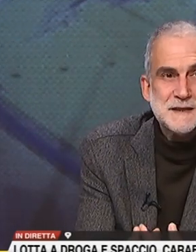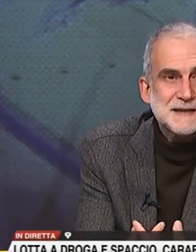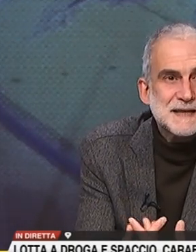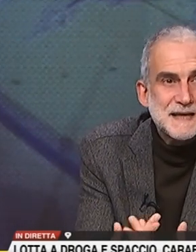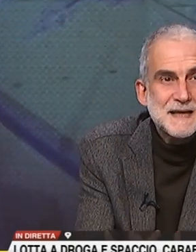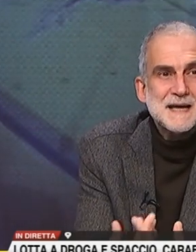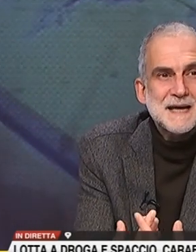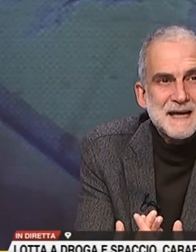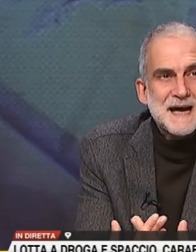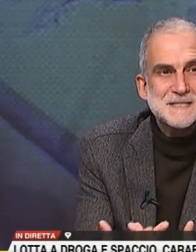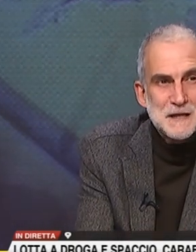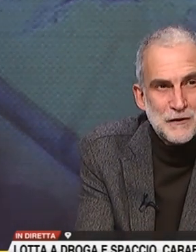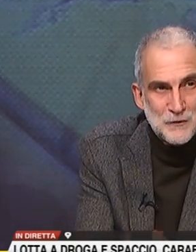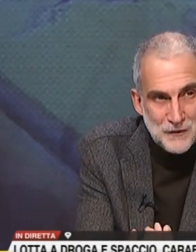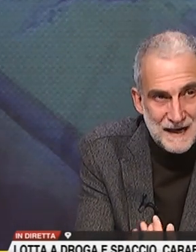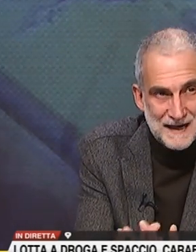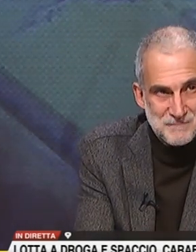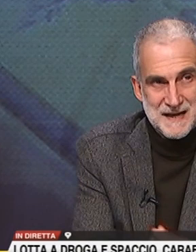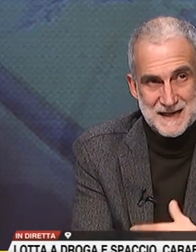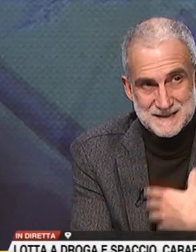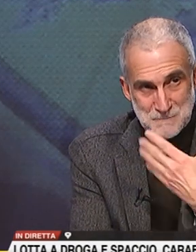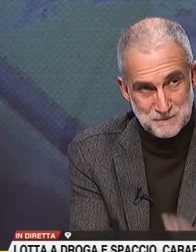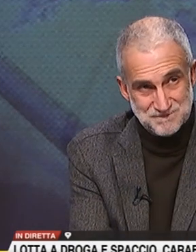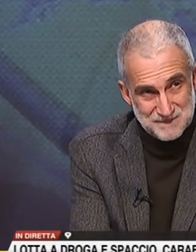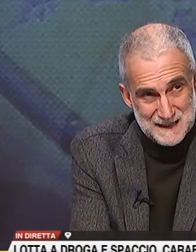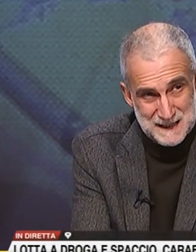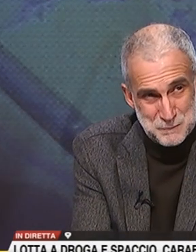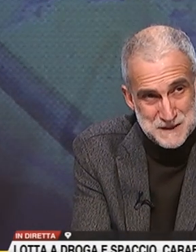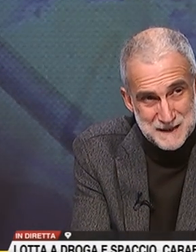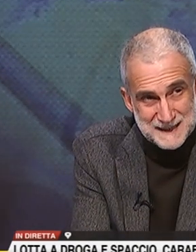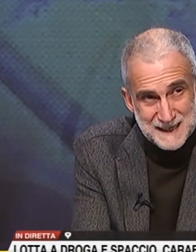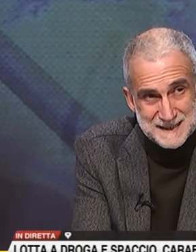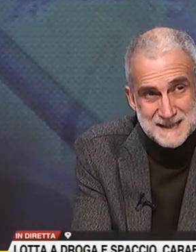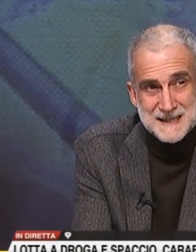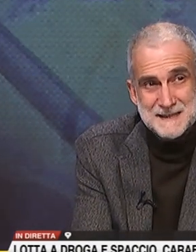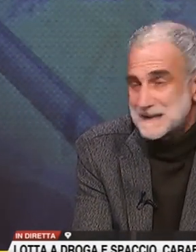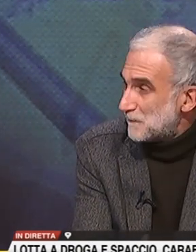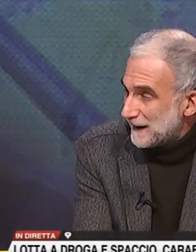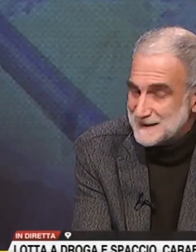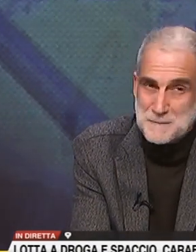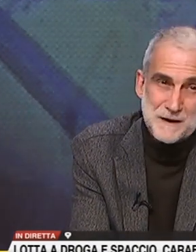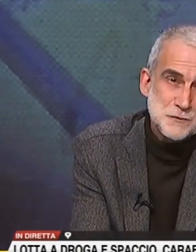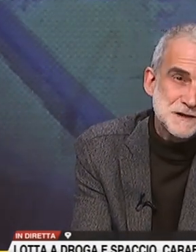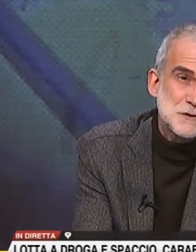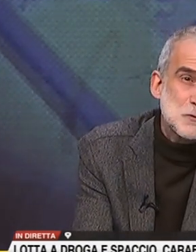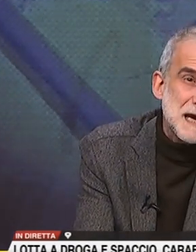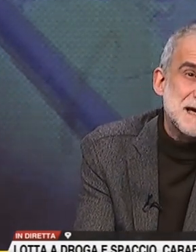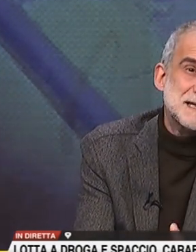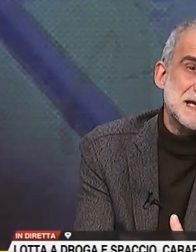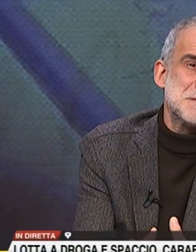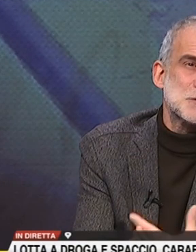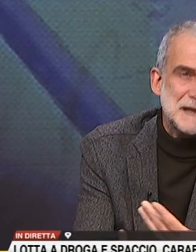di politiche che agevolano, ad esempio, la possibilità di intraprendere percorsi di